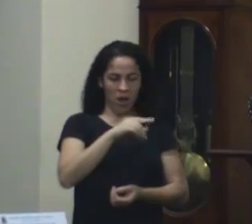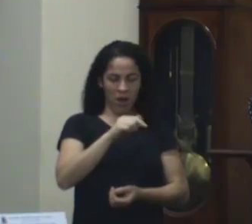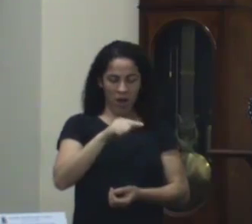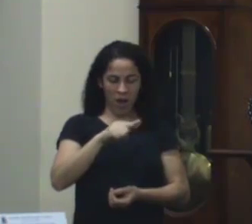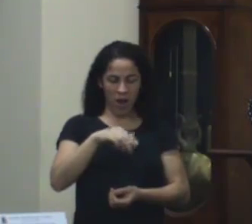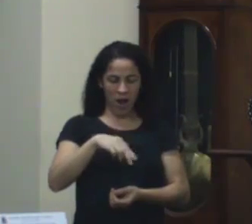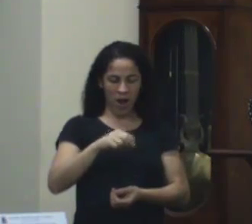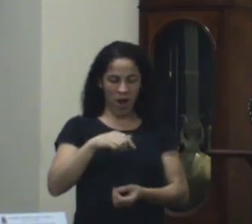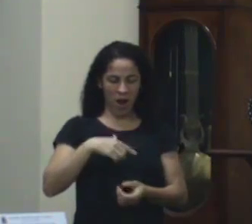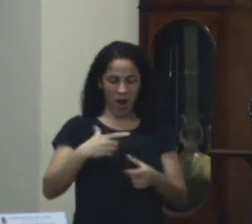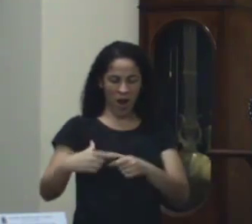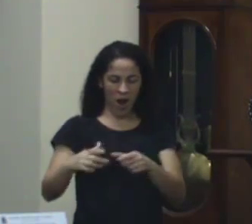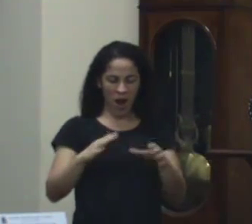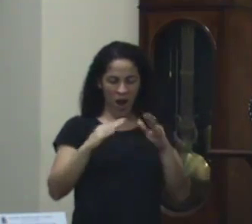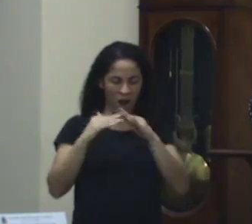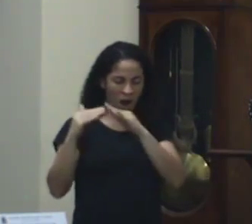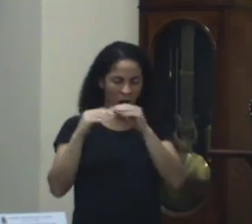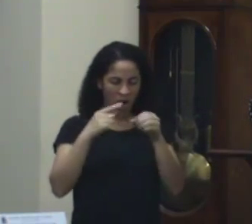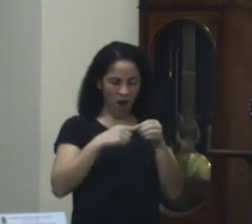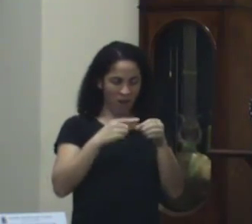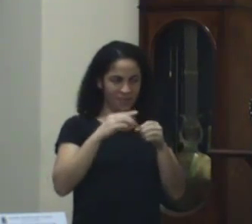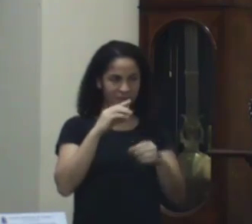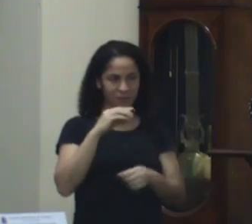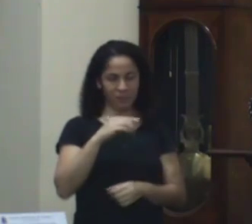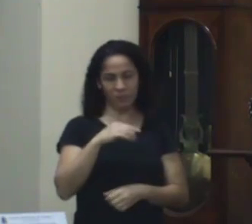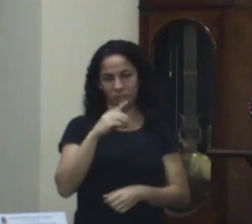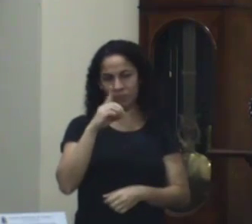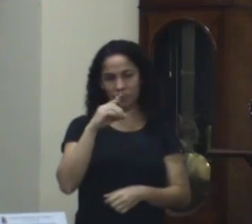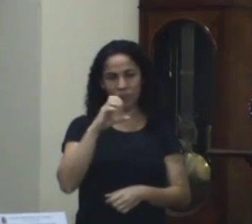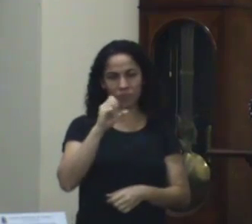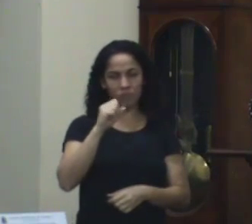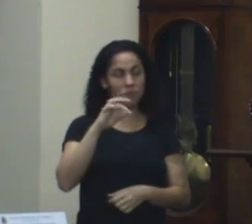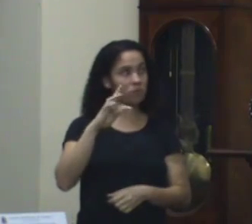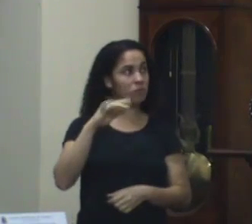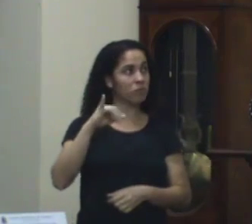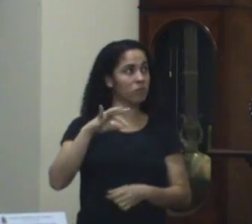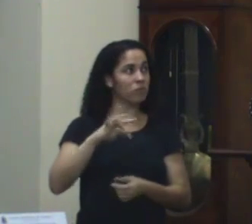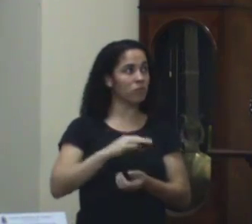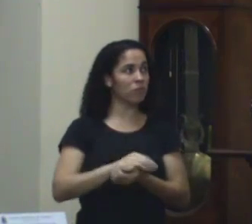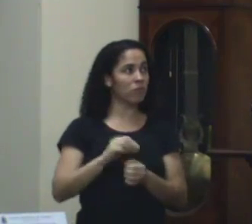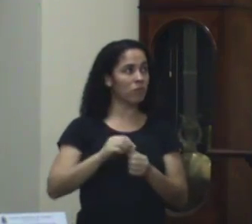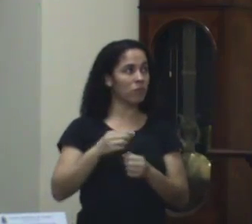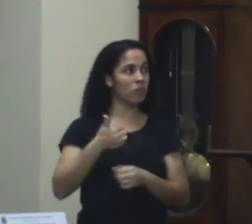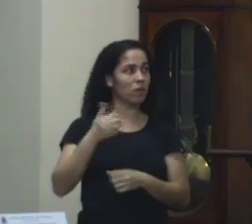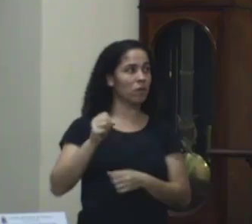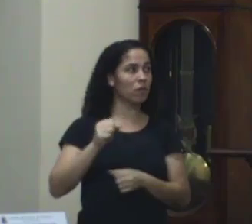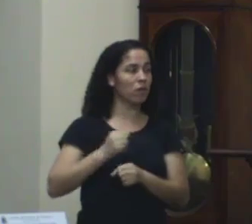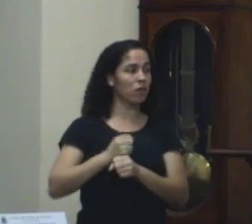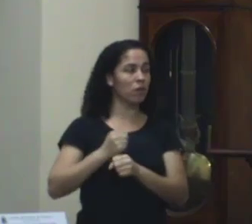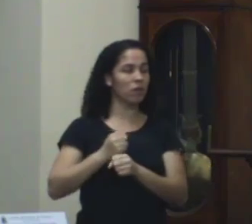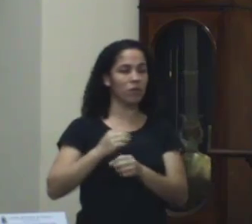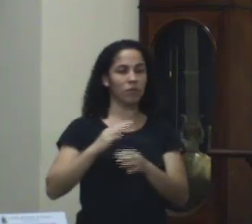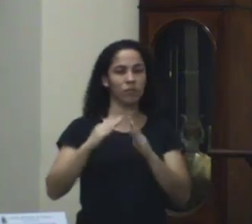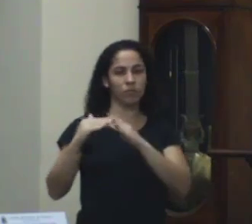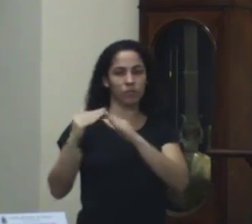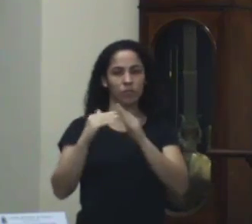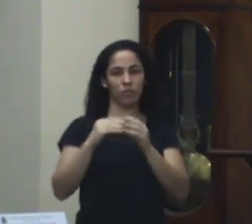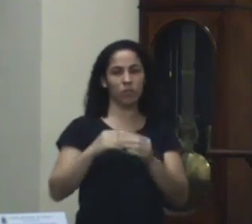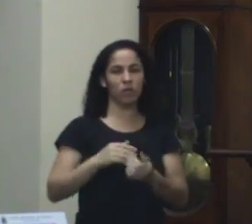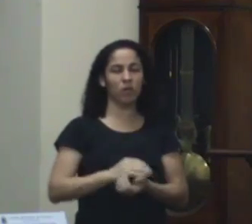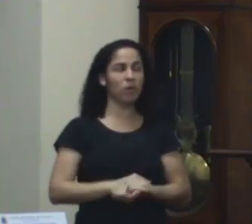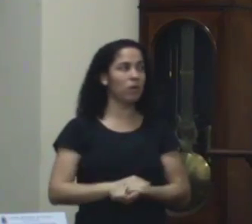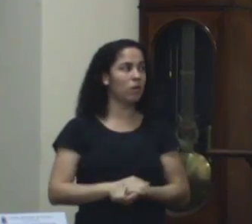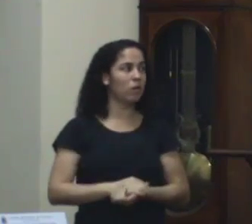no meu distrito, na qual eu moro, vai fazer 18 anos que eu moro no Distrito Conservatório. É